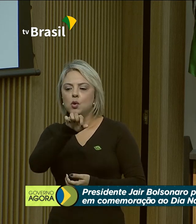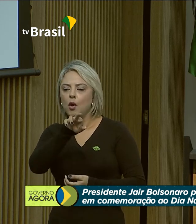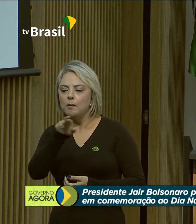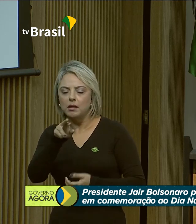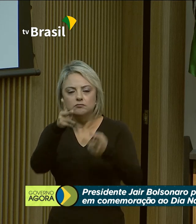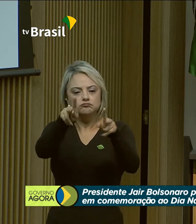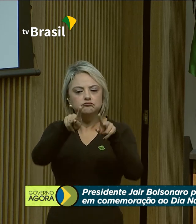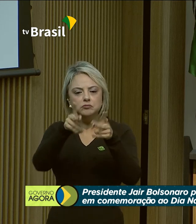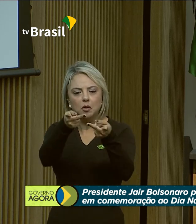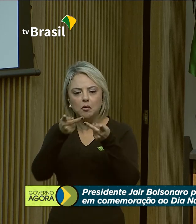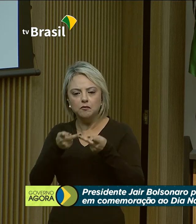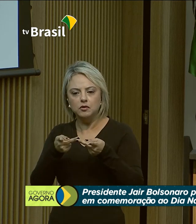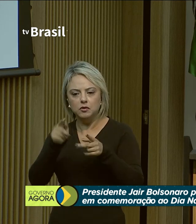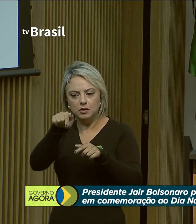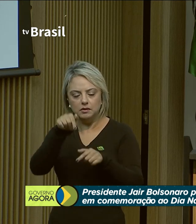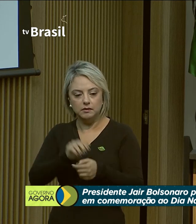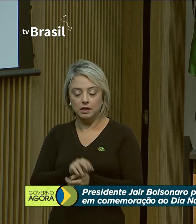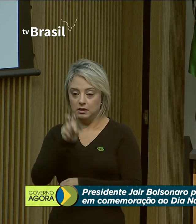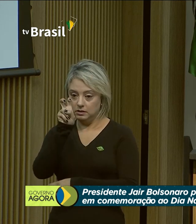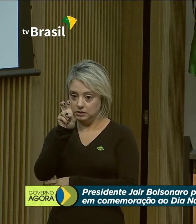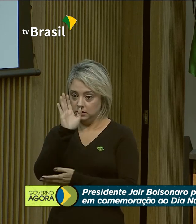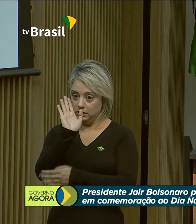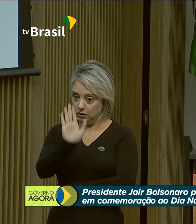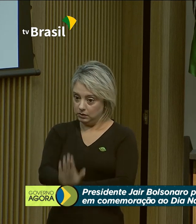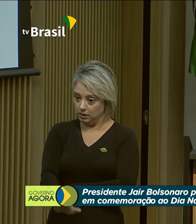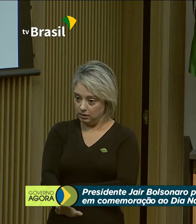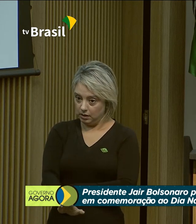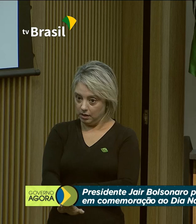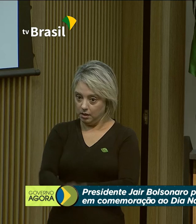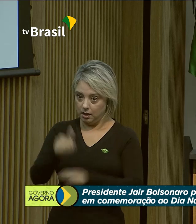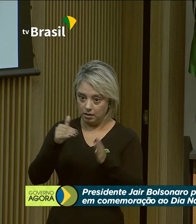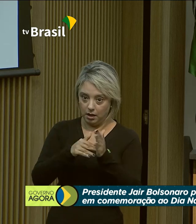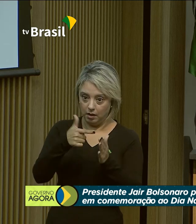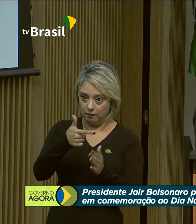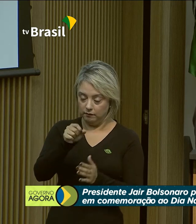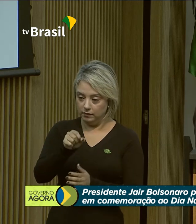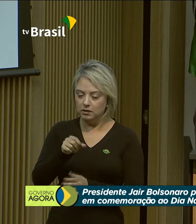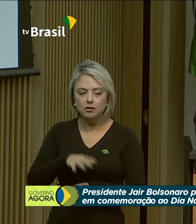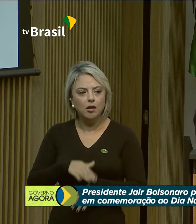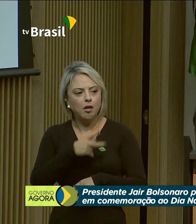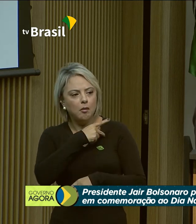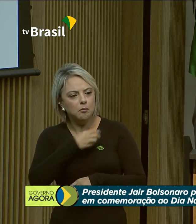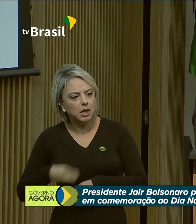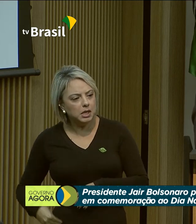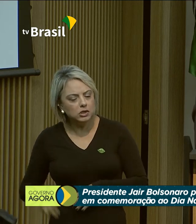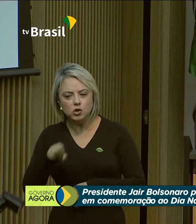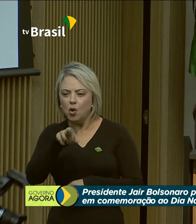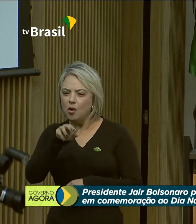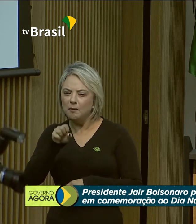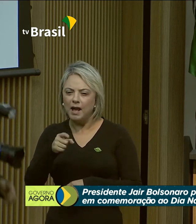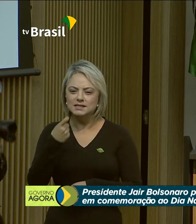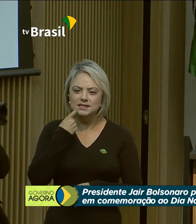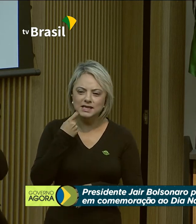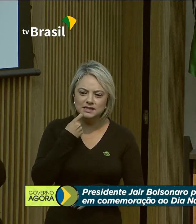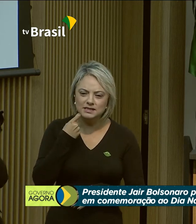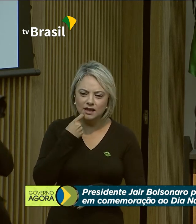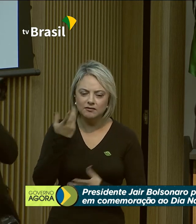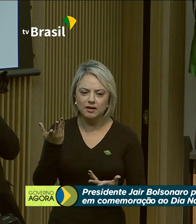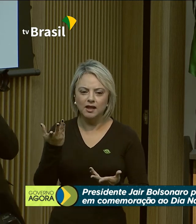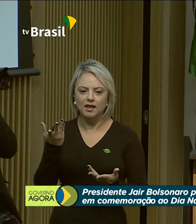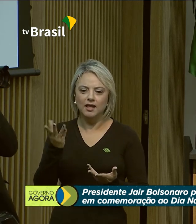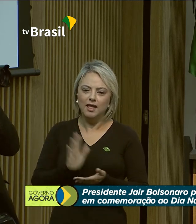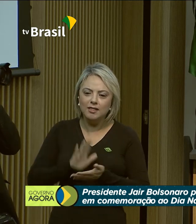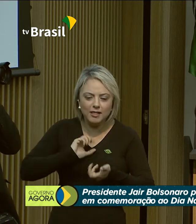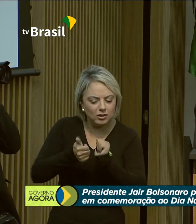para esse evento, começa às 5 da tarde, às 20 horas. Eu falei, Osmar, mas sexta-feira tem Ceará e